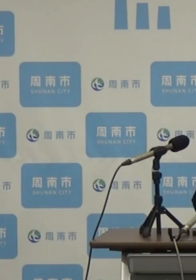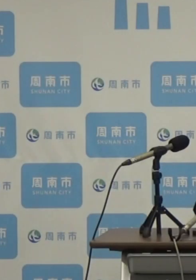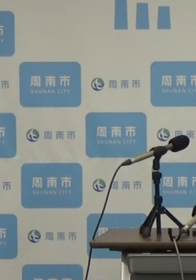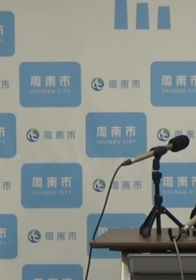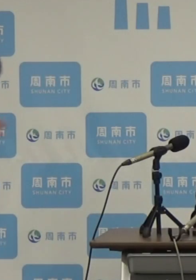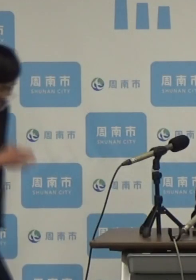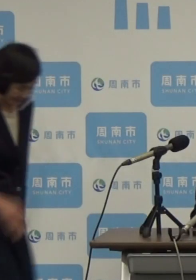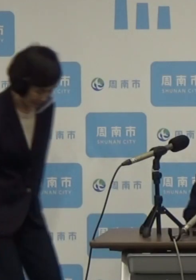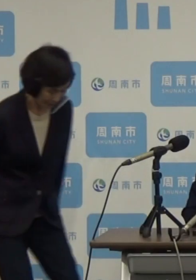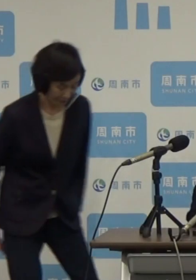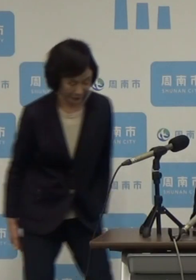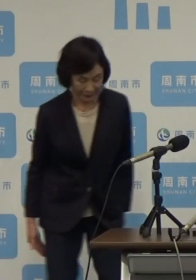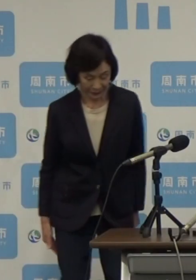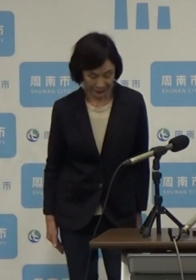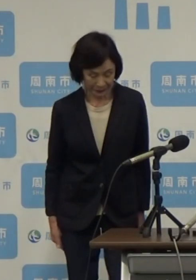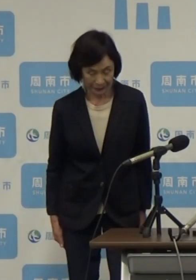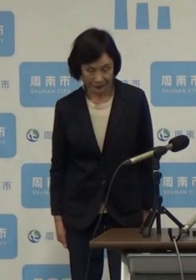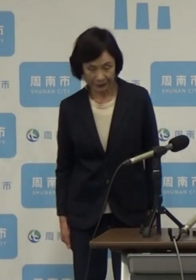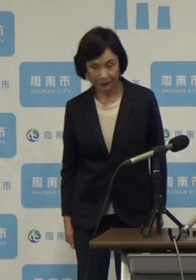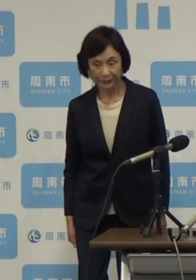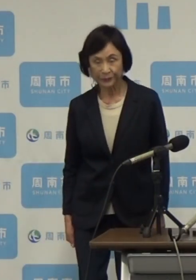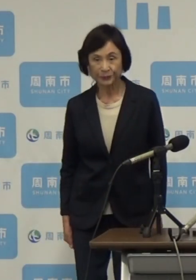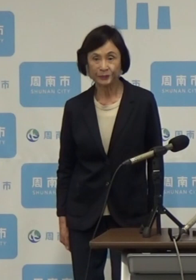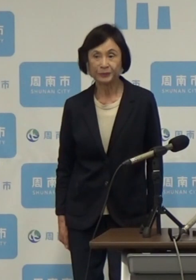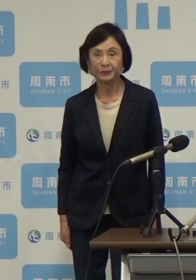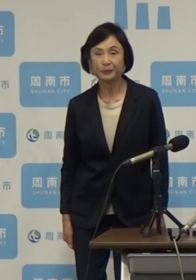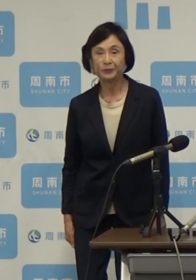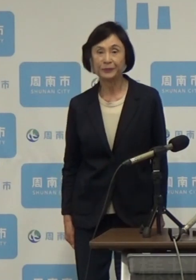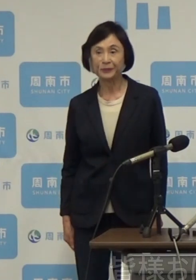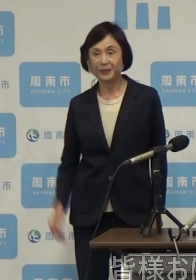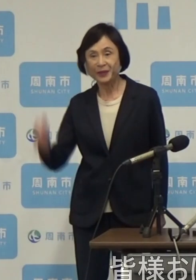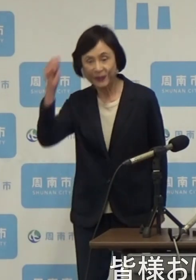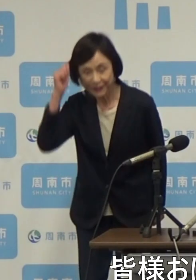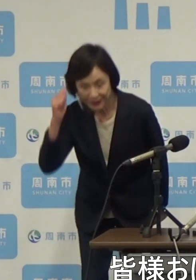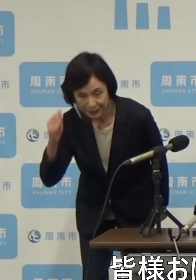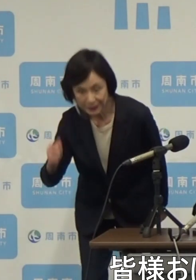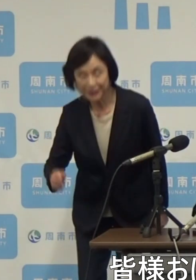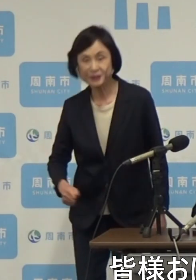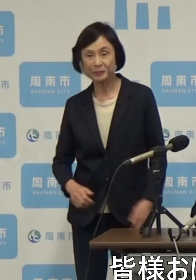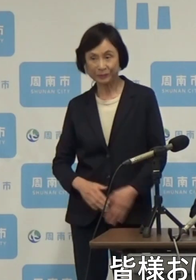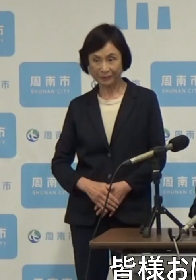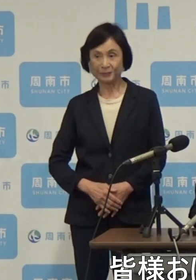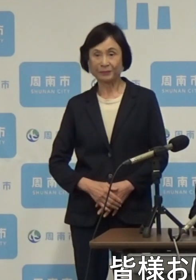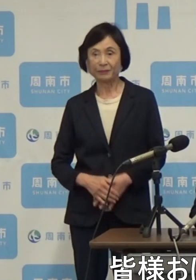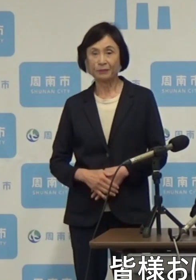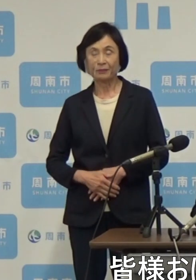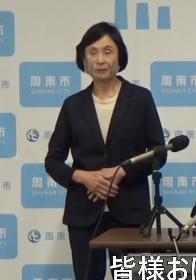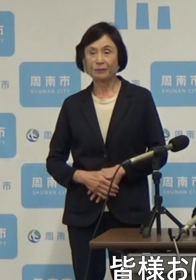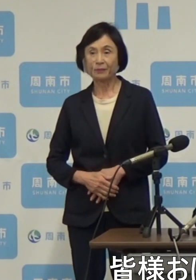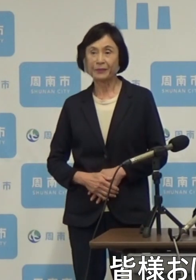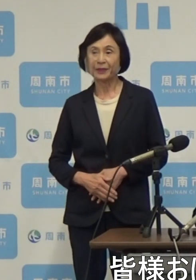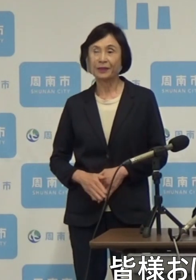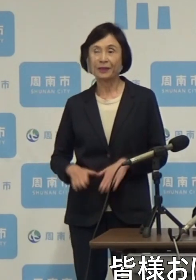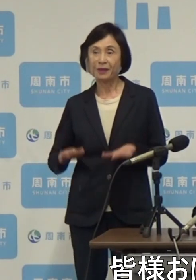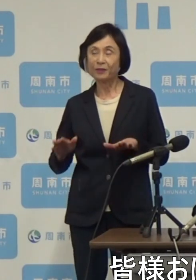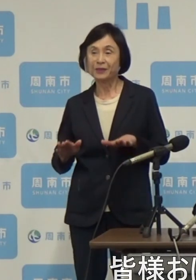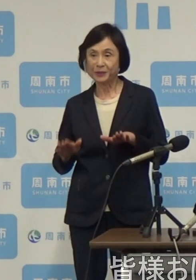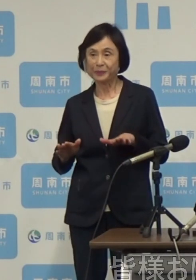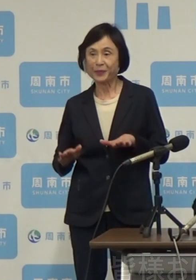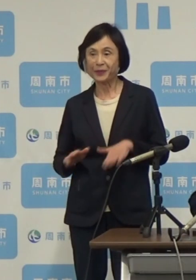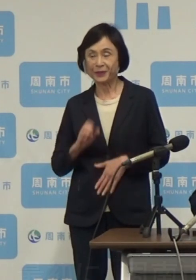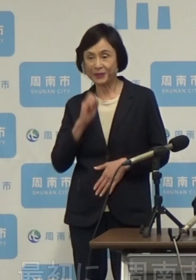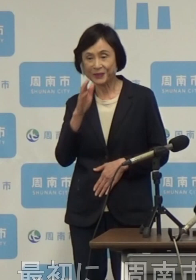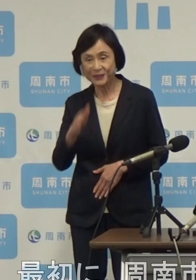じゃあよろしく。 では市長よろしくお願いします。 はい、はい、皆様おはようございます、本日もどうぞよろしくお願